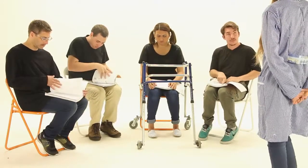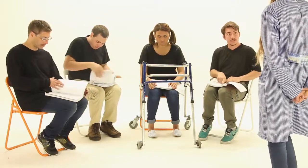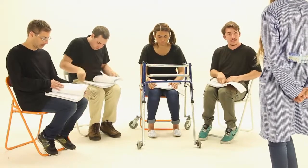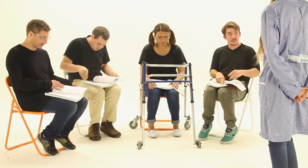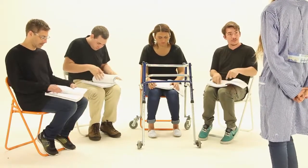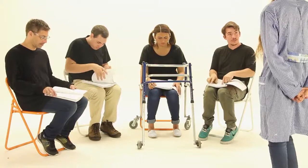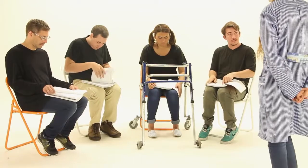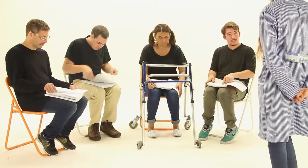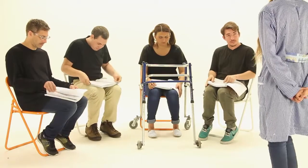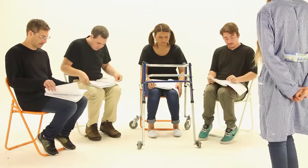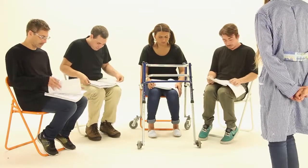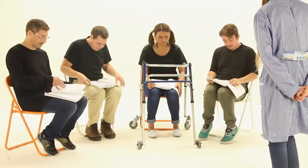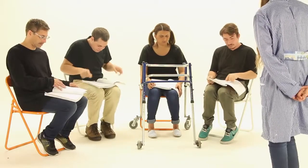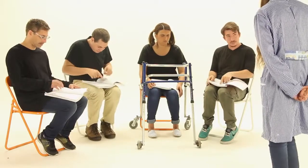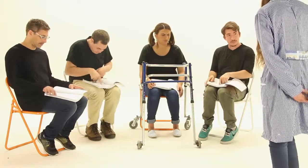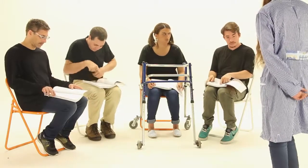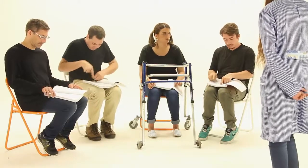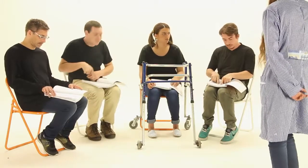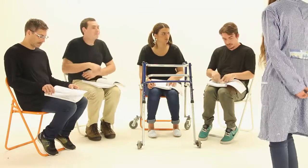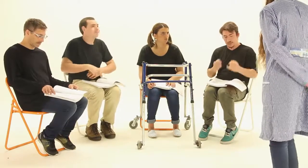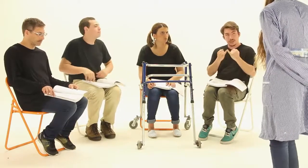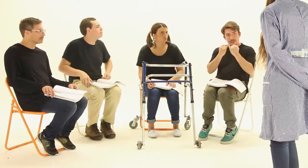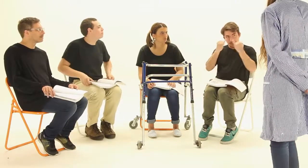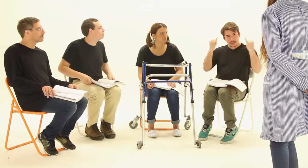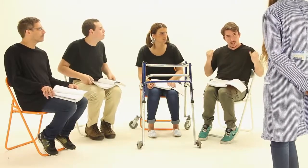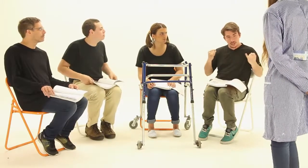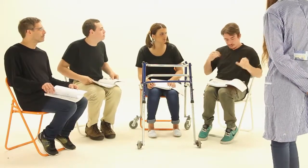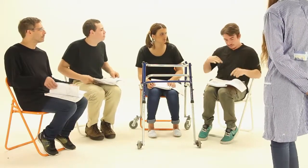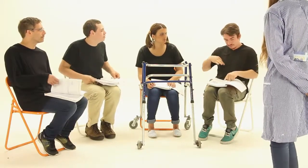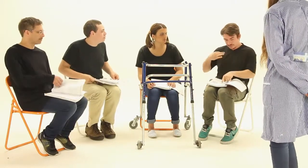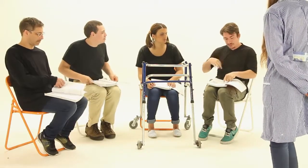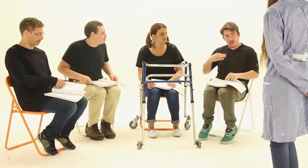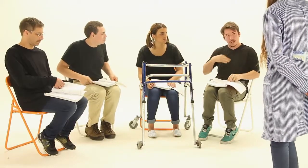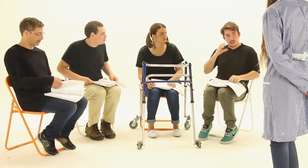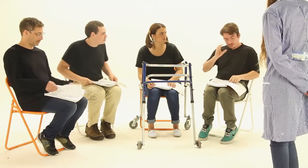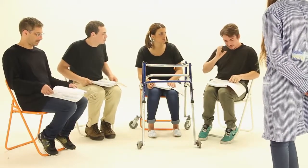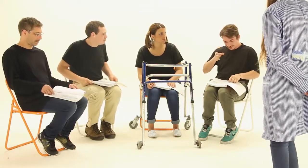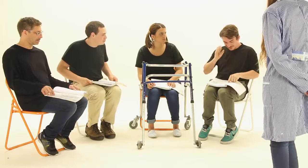¿Esta? ¿Sí, la 11? Sí. Bueno. Un día en la vida de Carlos.